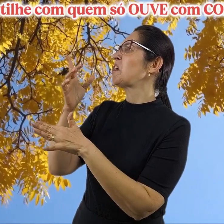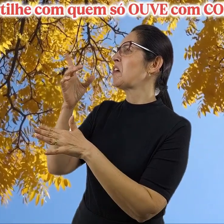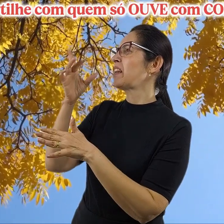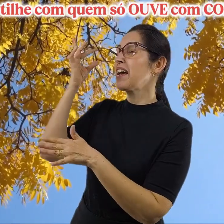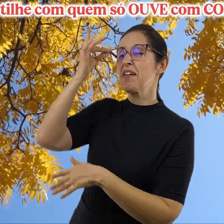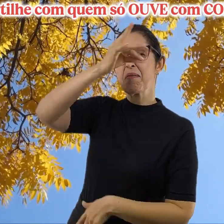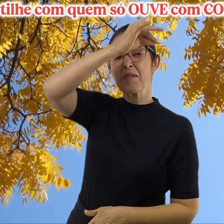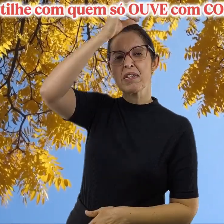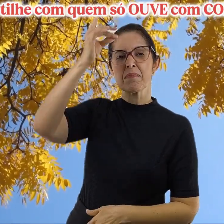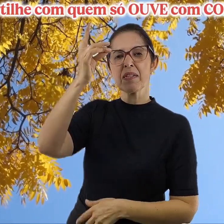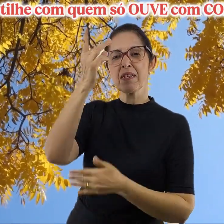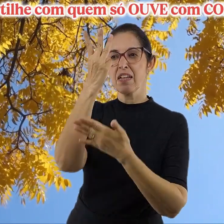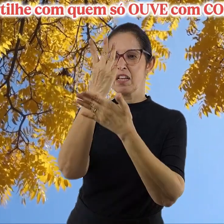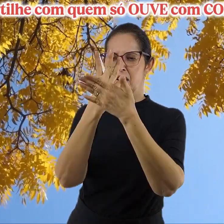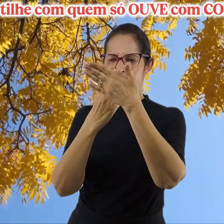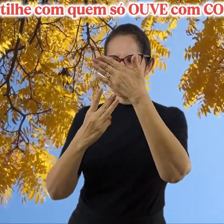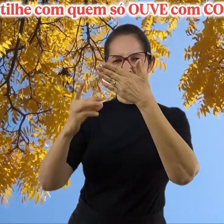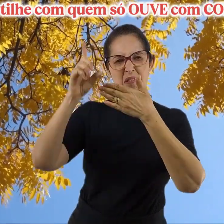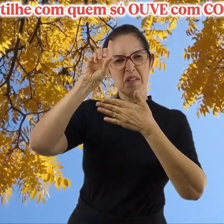Santo,